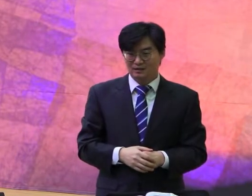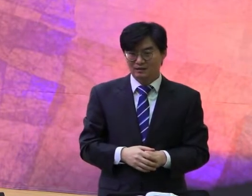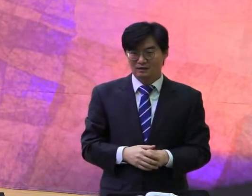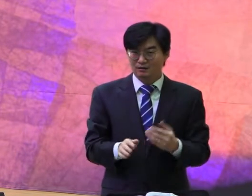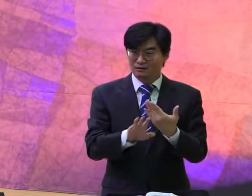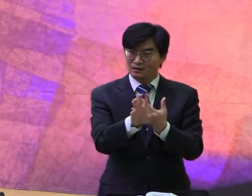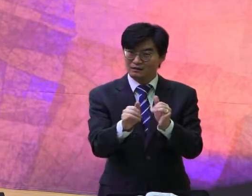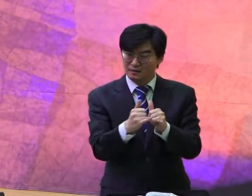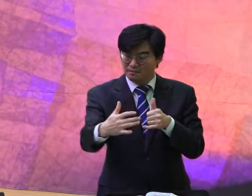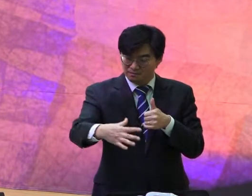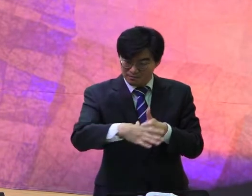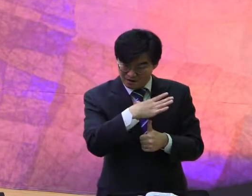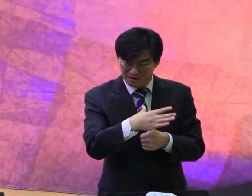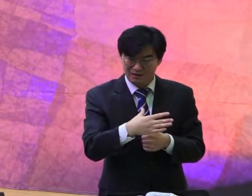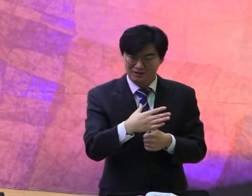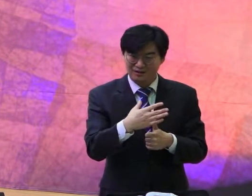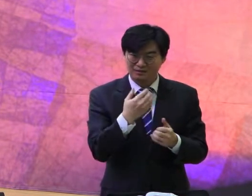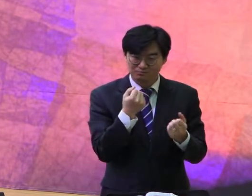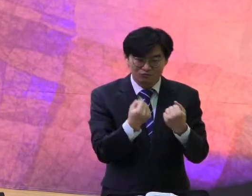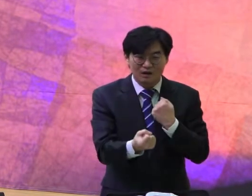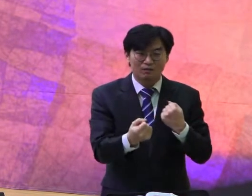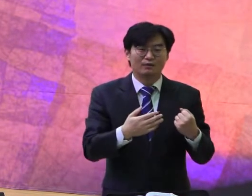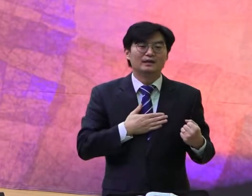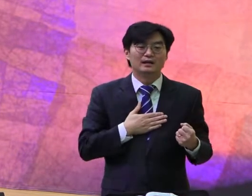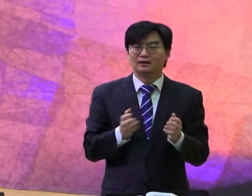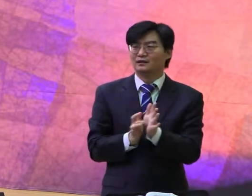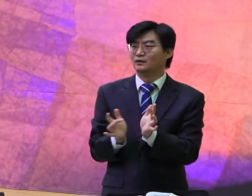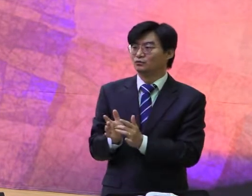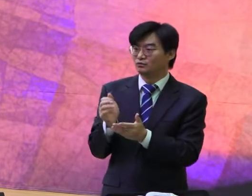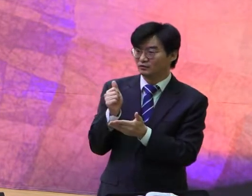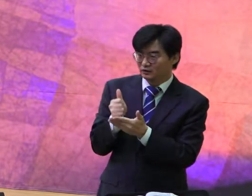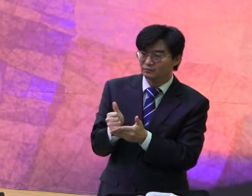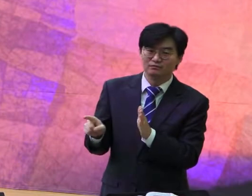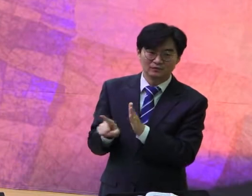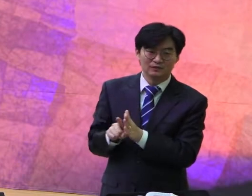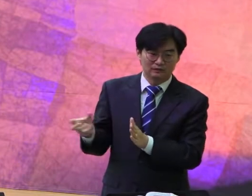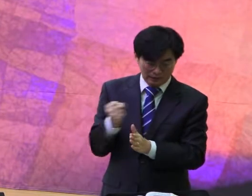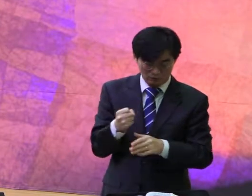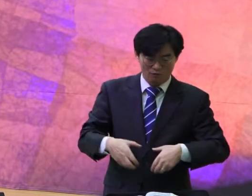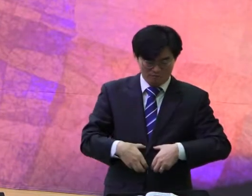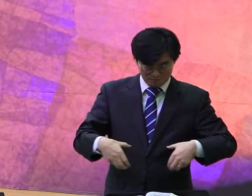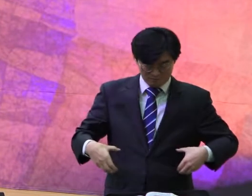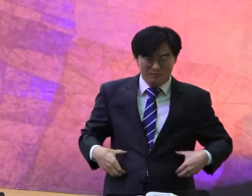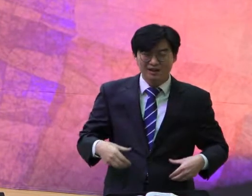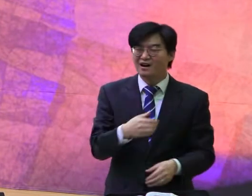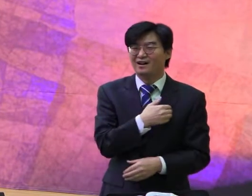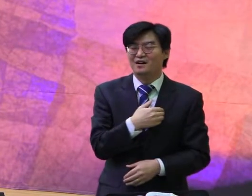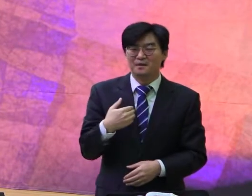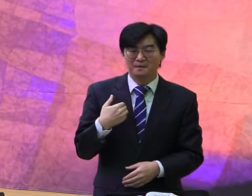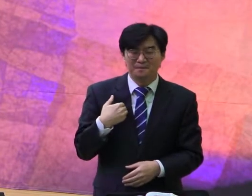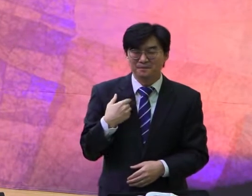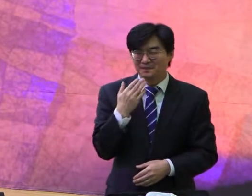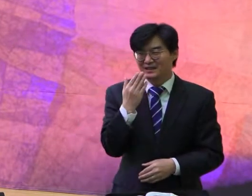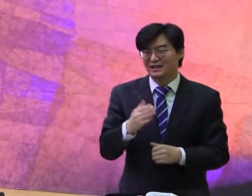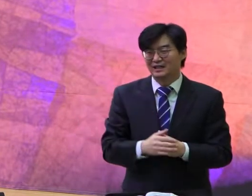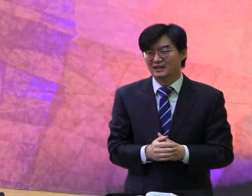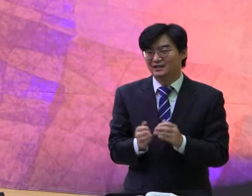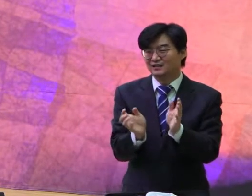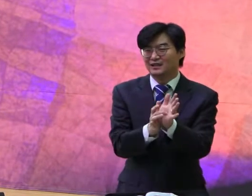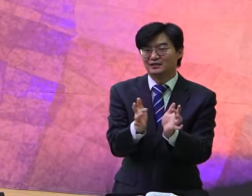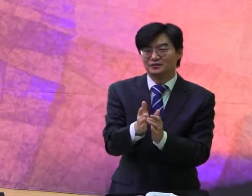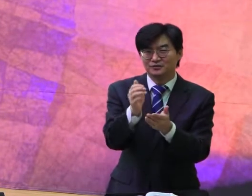분노하지 않고 오히려 로마를 품고 잠잠히 기도할 수 있었고, 그리고 주님이